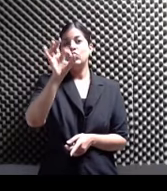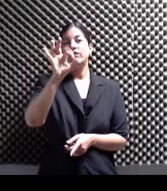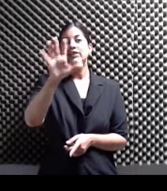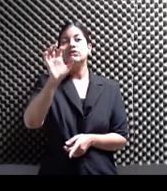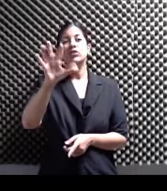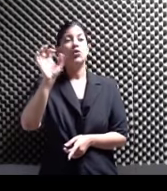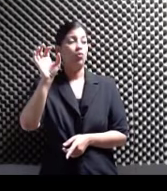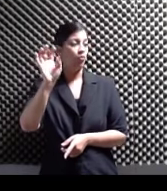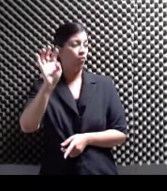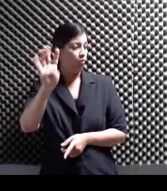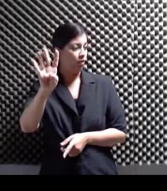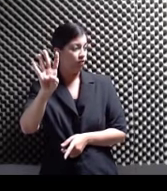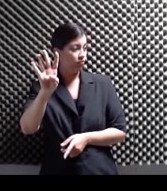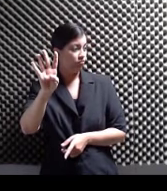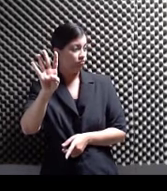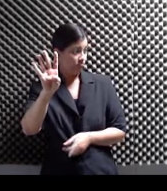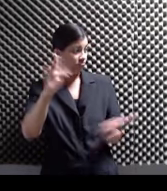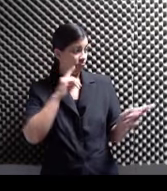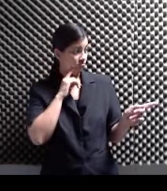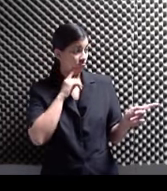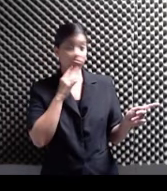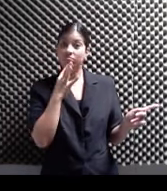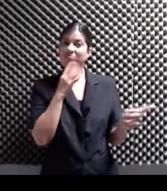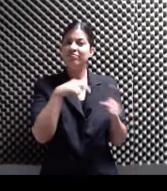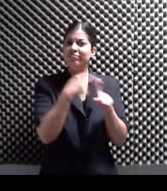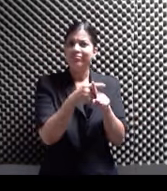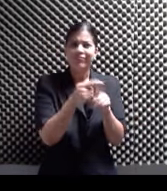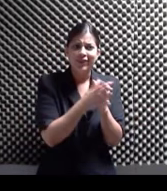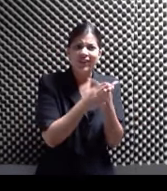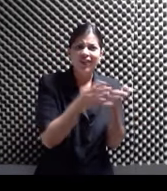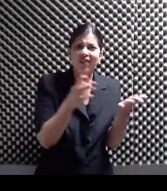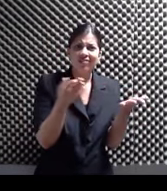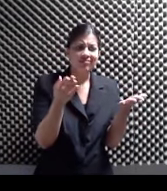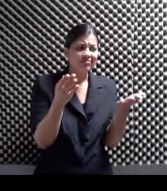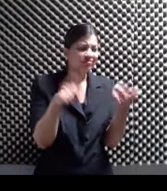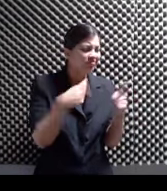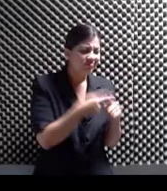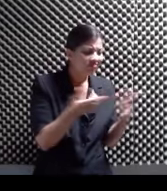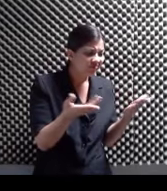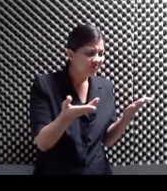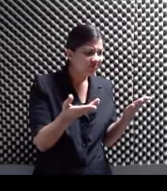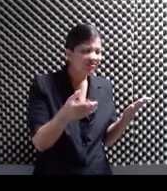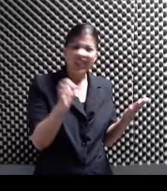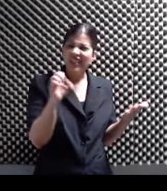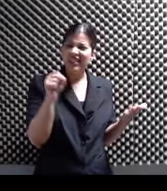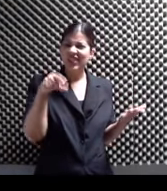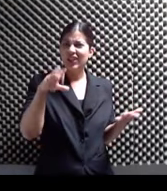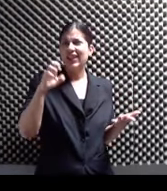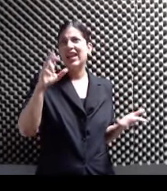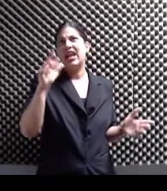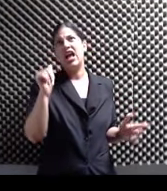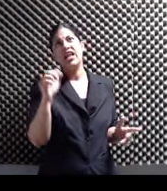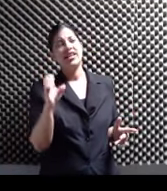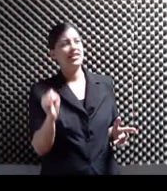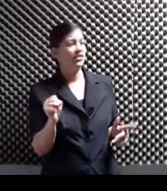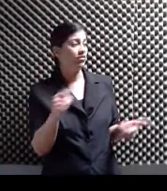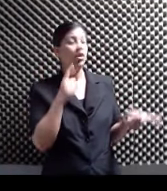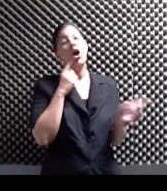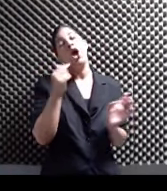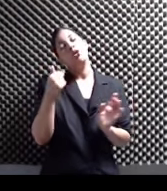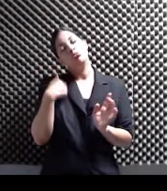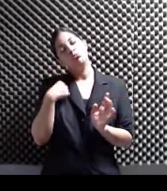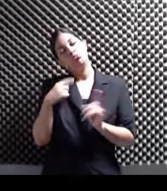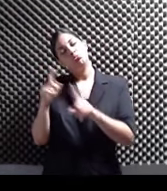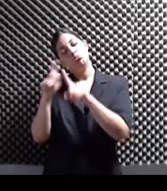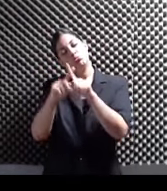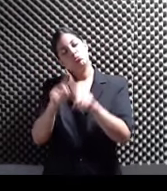787-706-9504, pero vamos, ¿verdad? Vamos a hablar del libro, ¿de qué? ¿De qué? El libro, Esquelares. ¿Cuántos cuentos? cuentos allí guardados